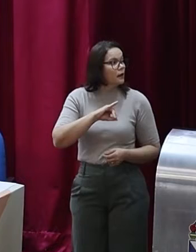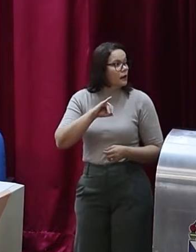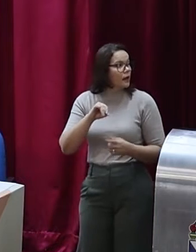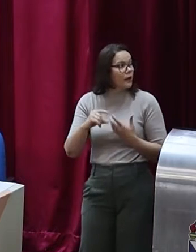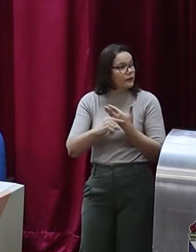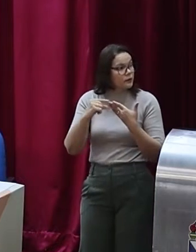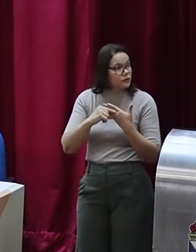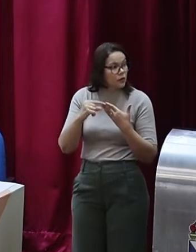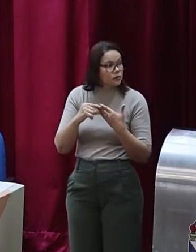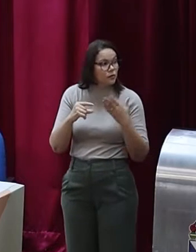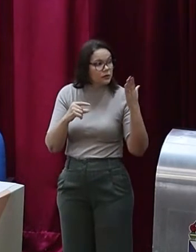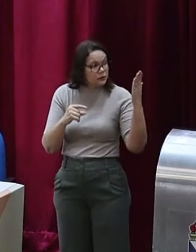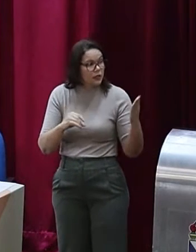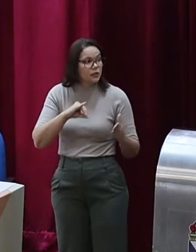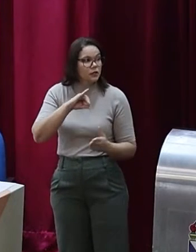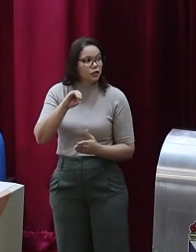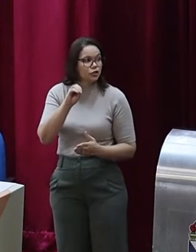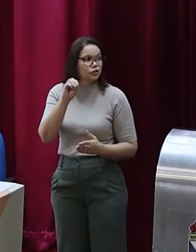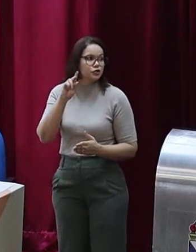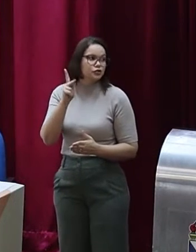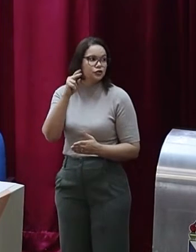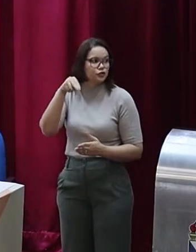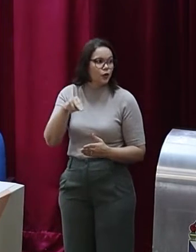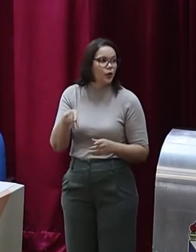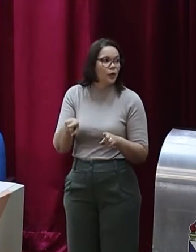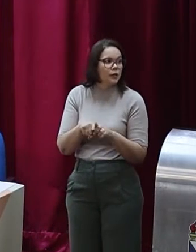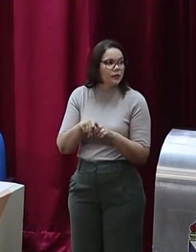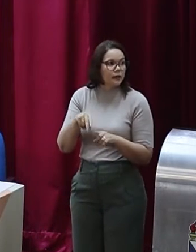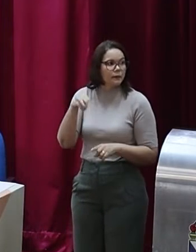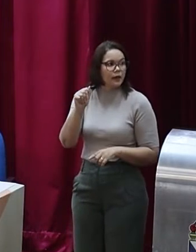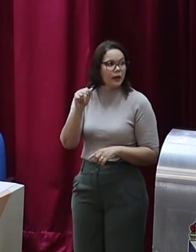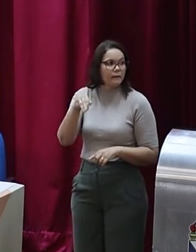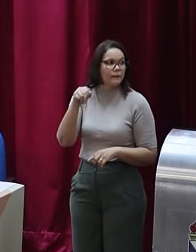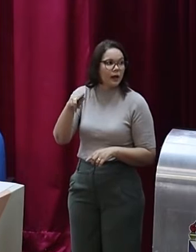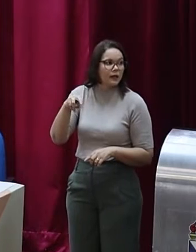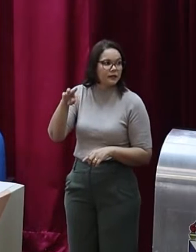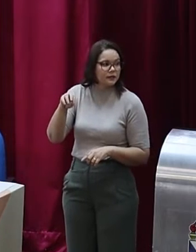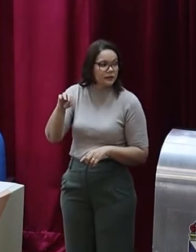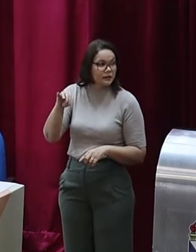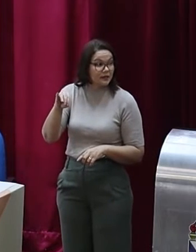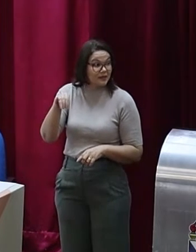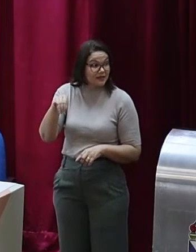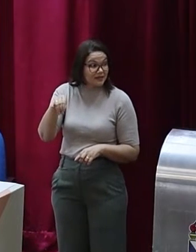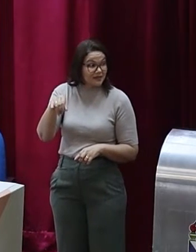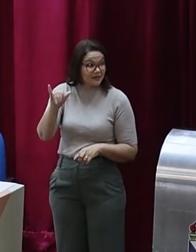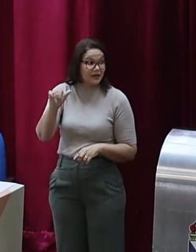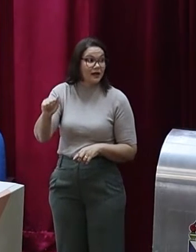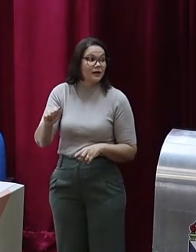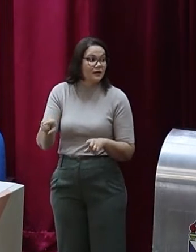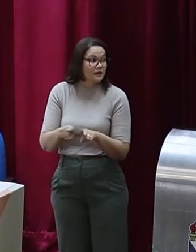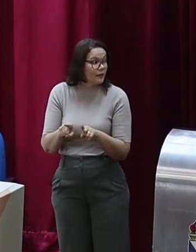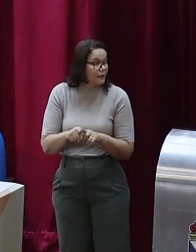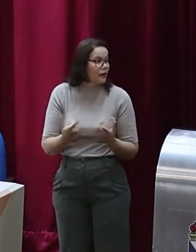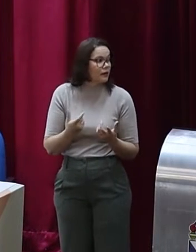Amartya Sen e Nancy Fraser. Nancy Fraser, inclusive, a grande autora que nos interessa. Trabalhamos com a ideia de justiça social e